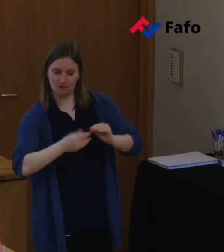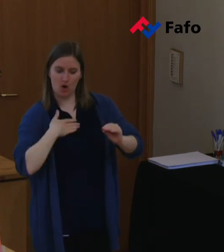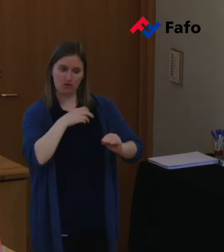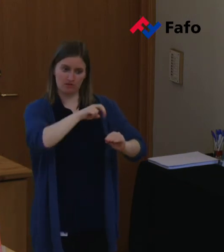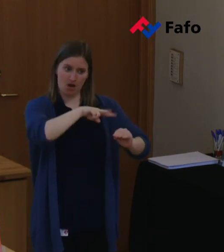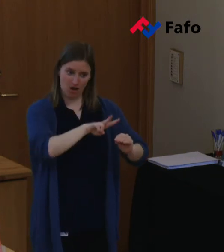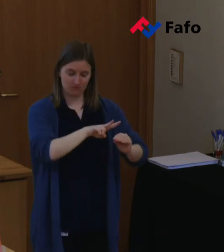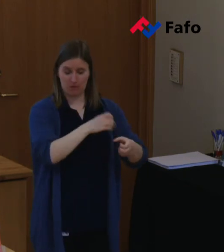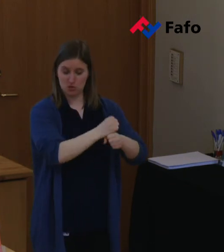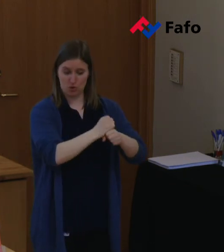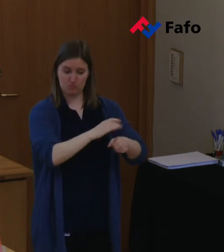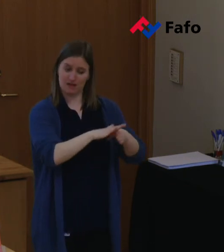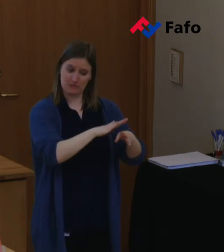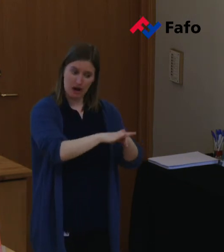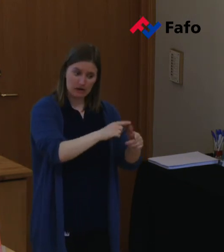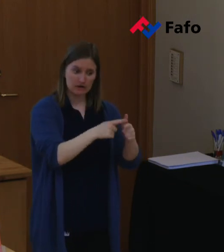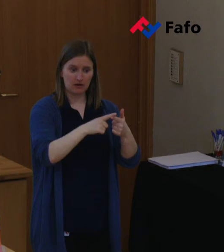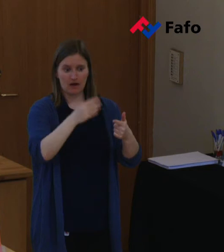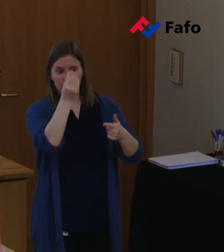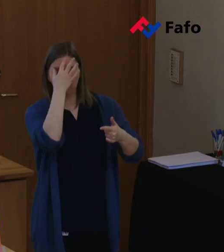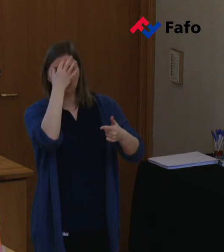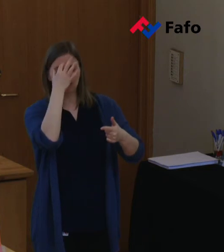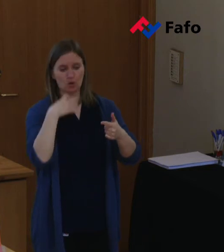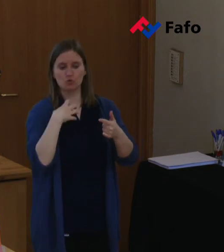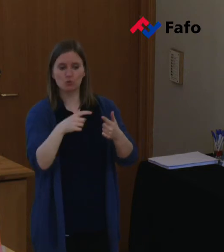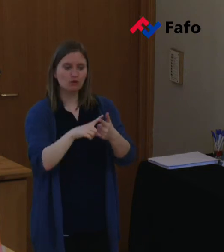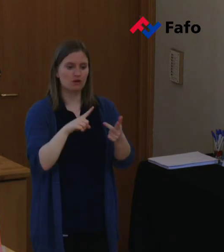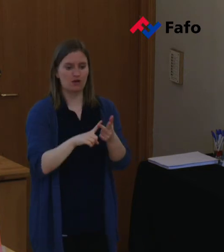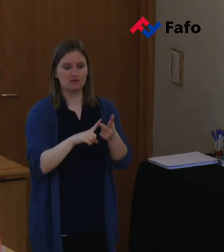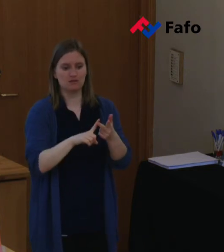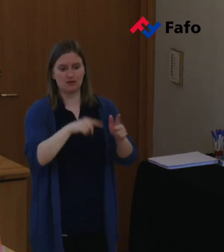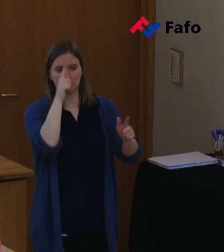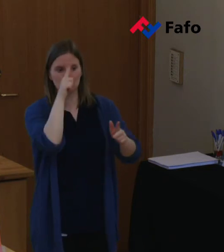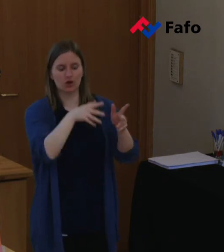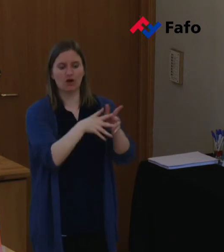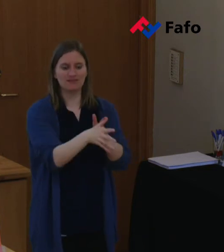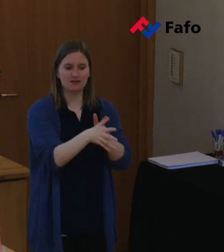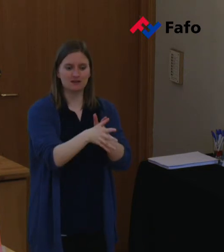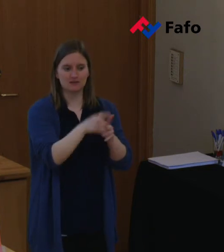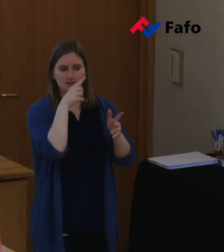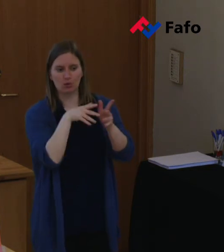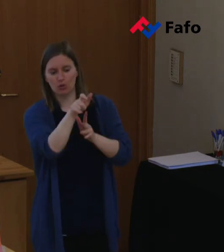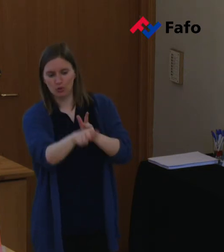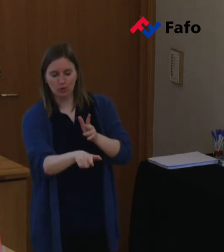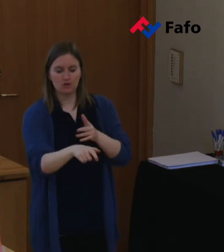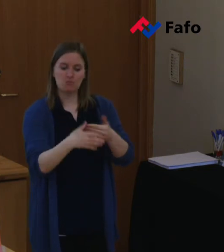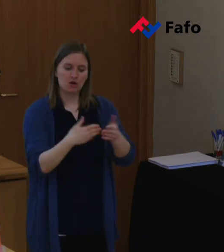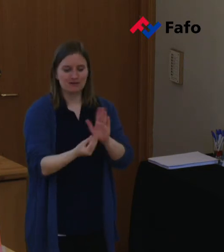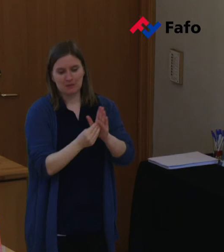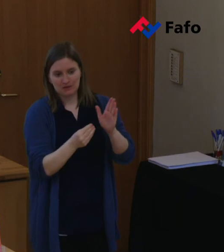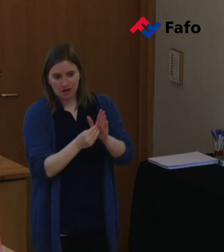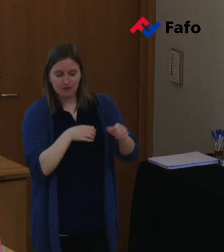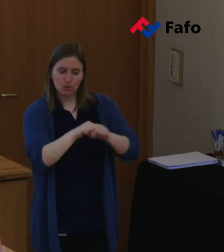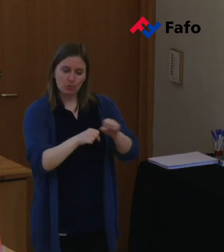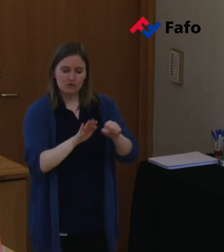med jobbeksperter, man har erfaringskonsulenter, man har psykiater, psykolog, praktisk bistand,